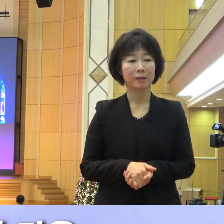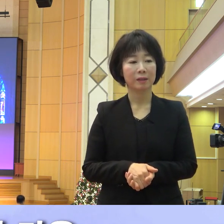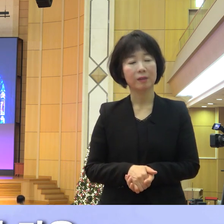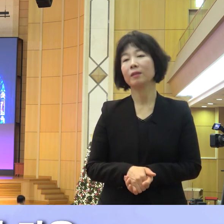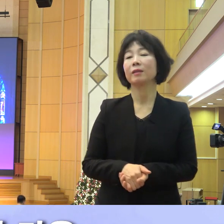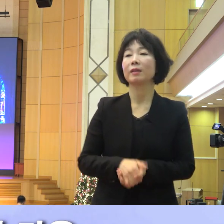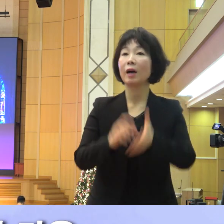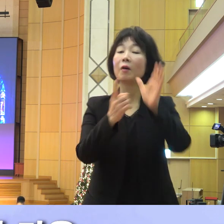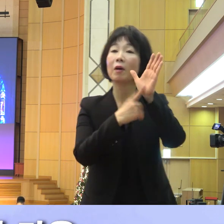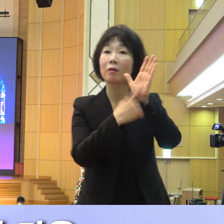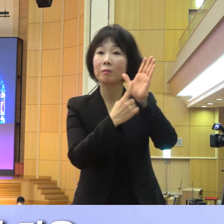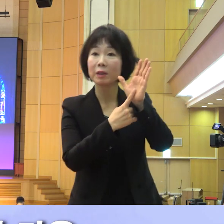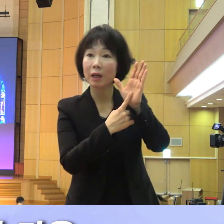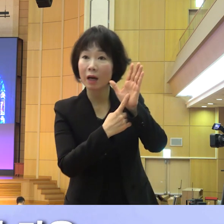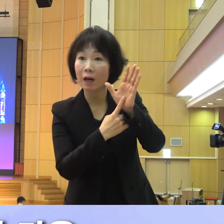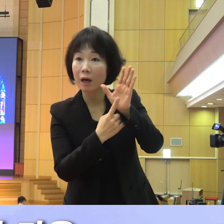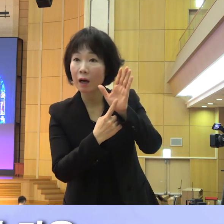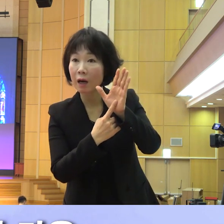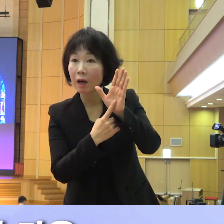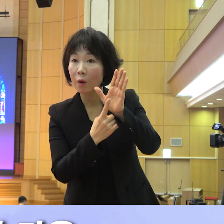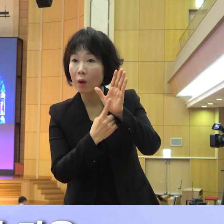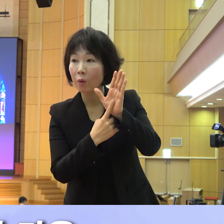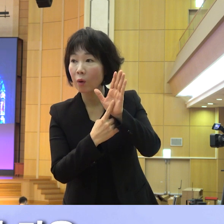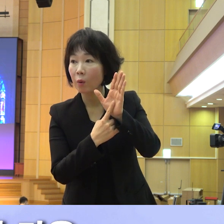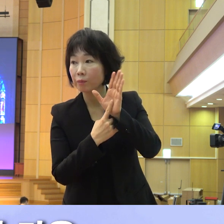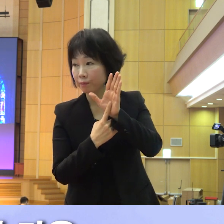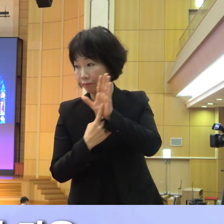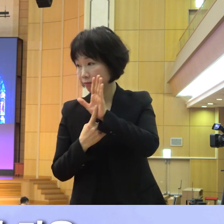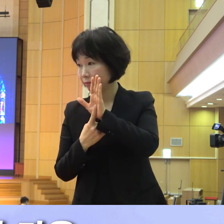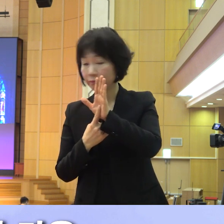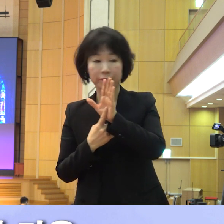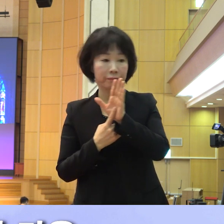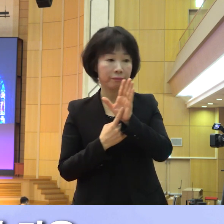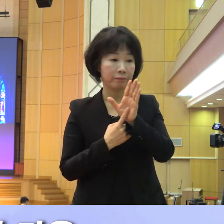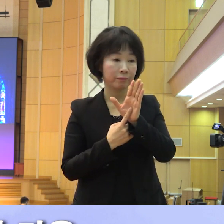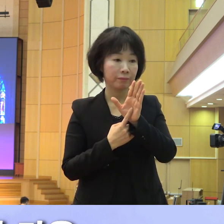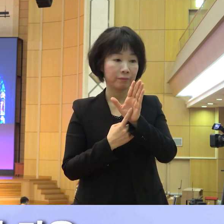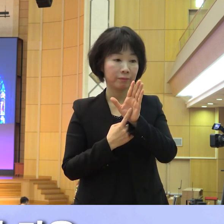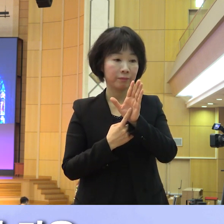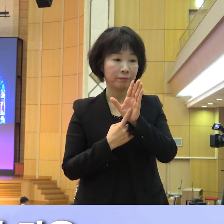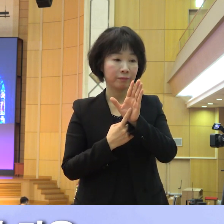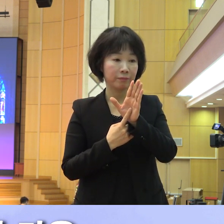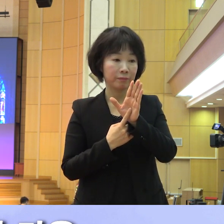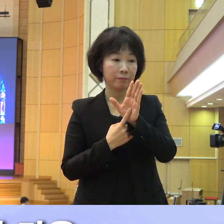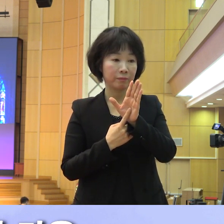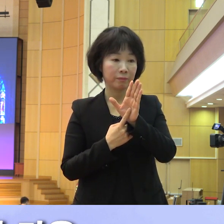네, 광고 말씀드리겠습니다. 조금 전에